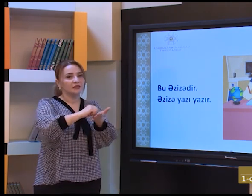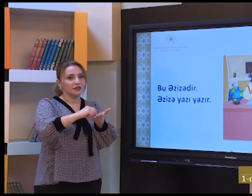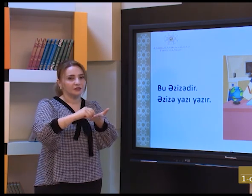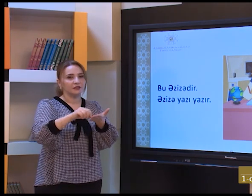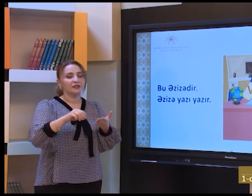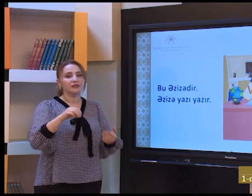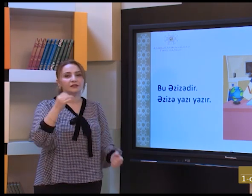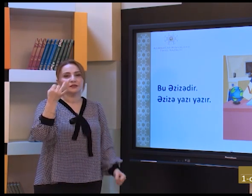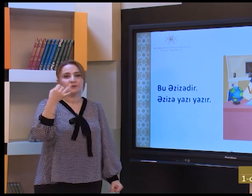yazı yazır.